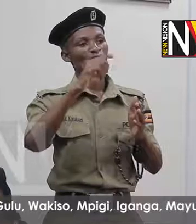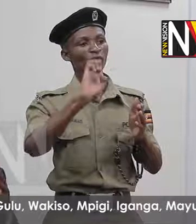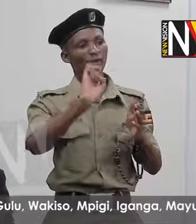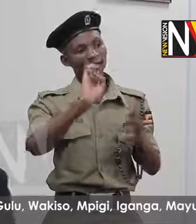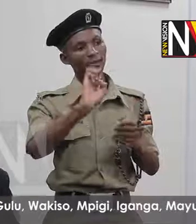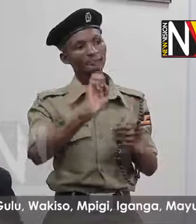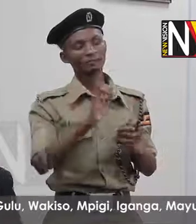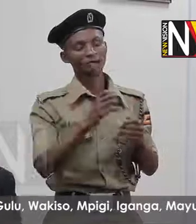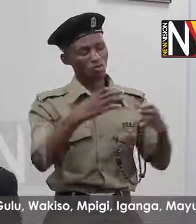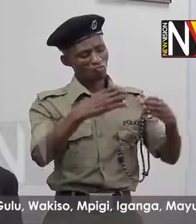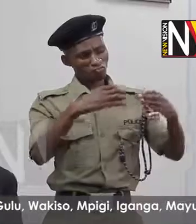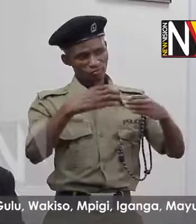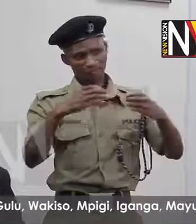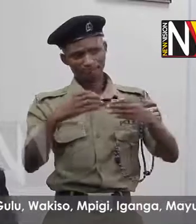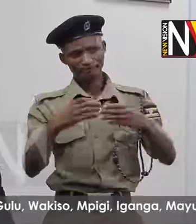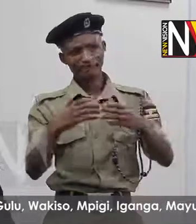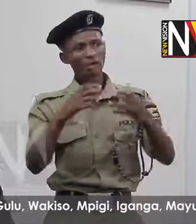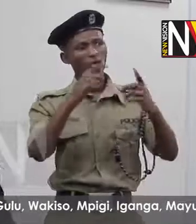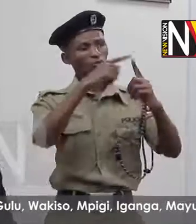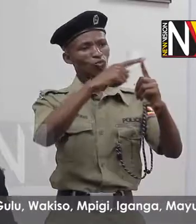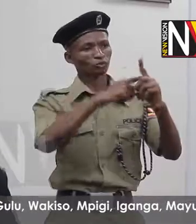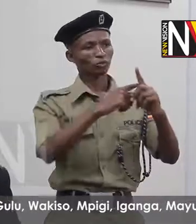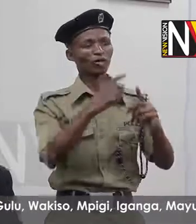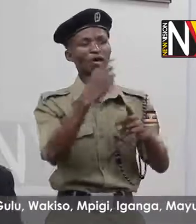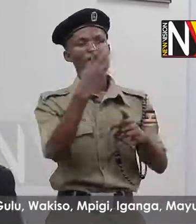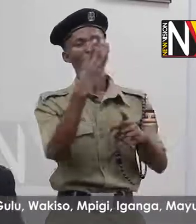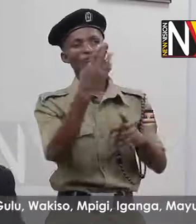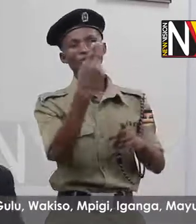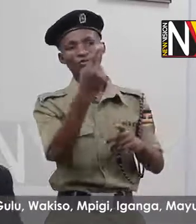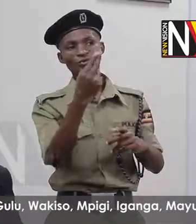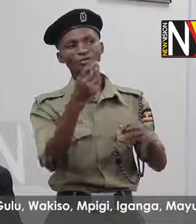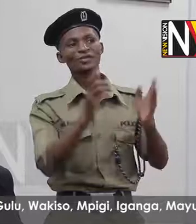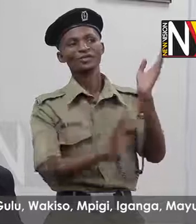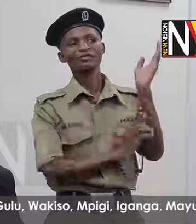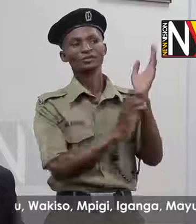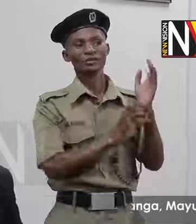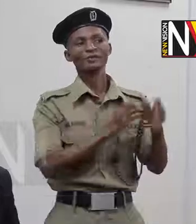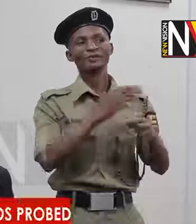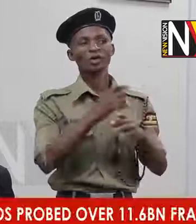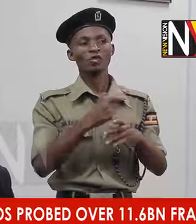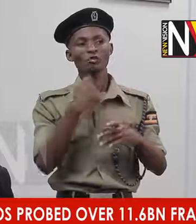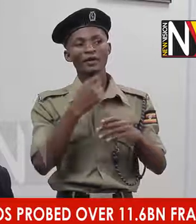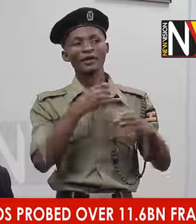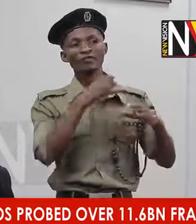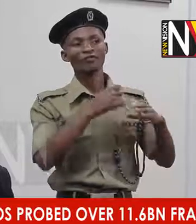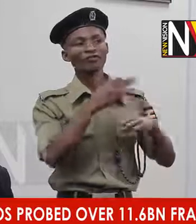baforminga part ya 42 districts ezirimu bana abafere abanyaga sente za basomesa